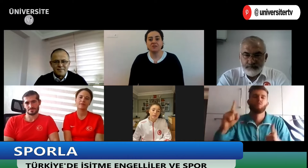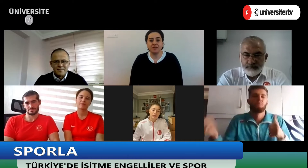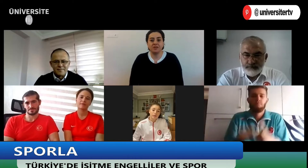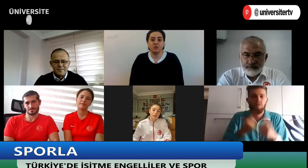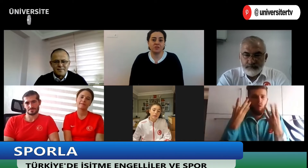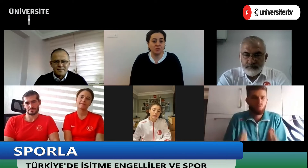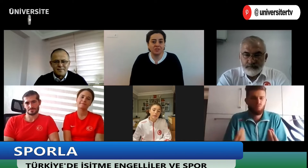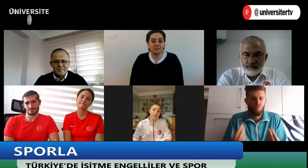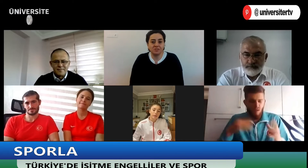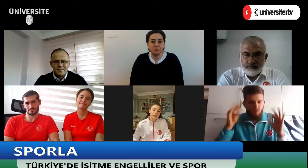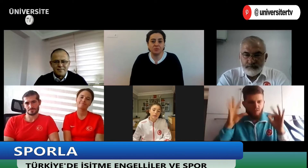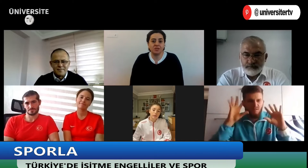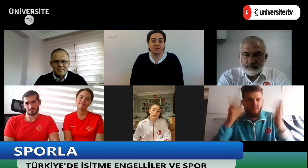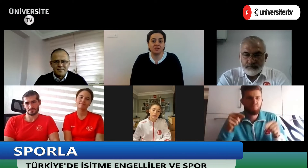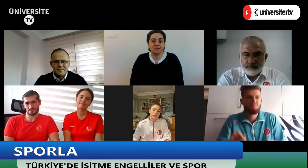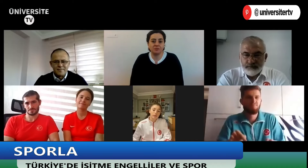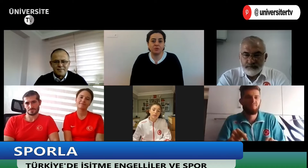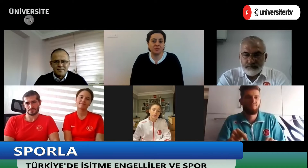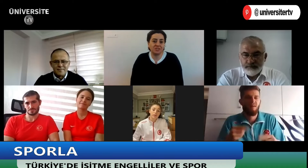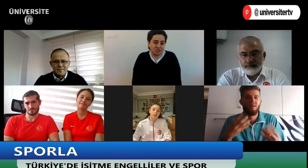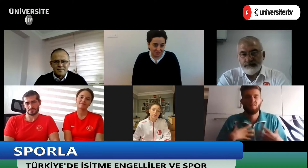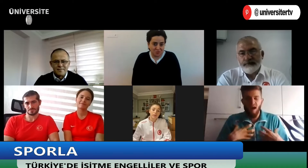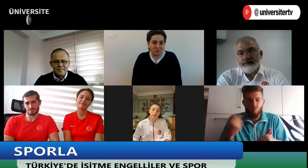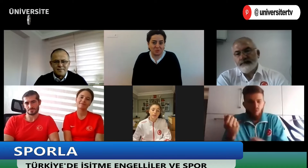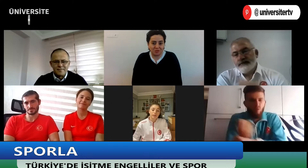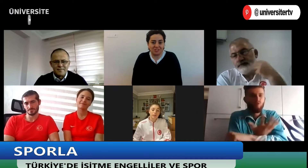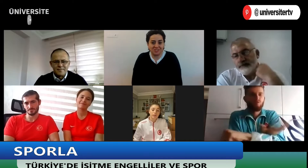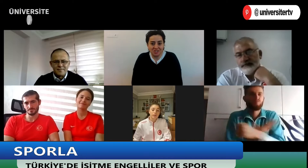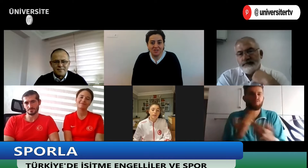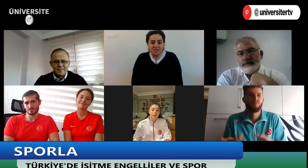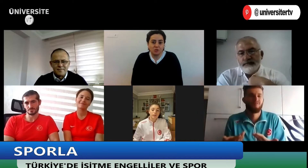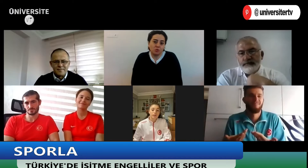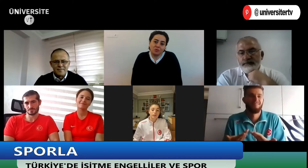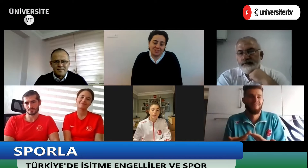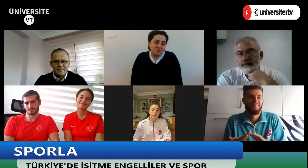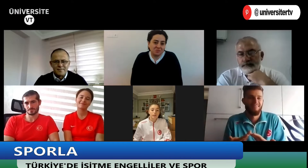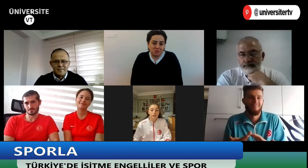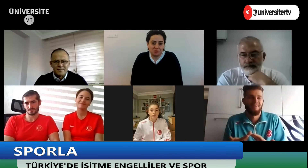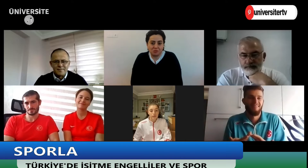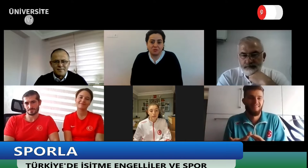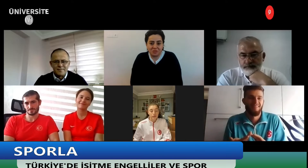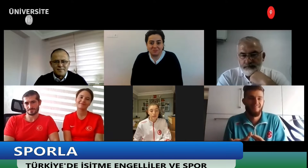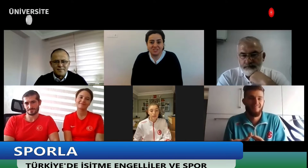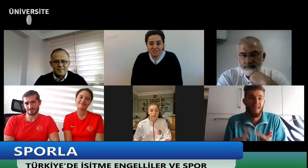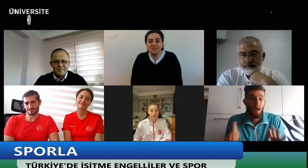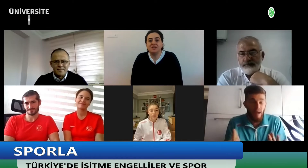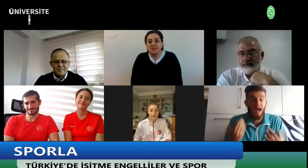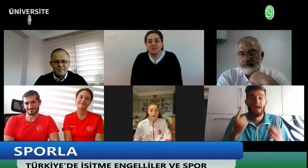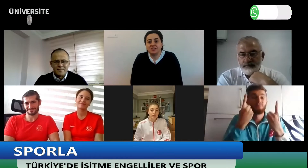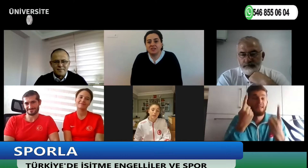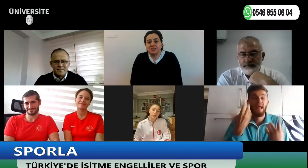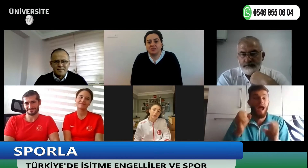olacağımı. Ve ondan sonra asılıp Def Olimpik'te şampiyonluk alınca çok inanılmaz bir duyguydu benim